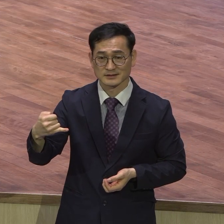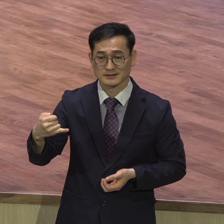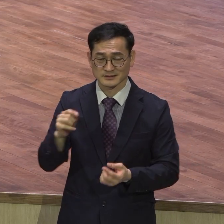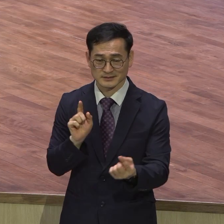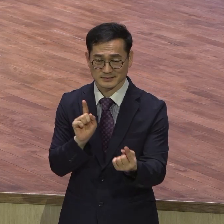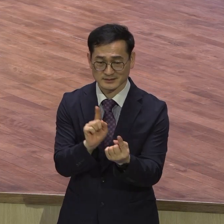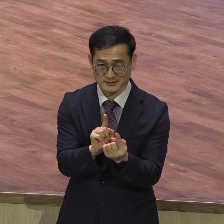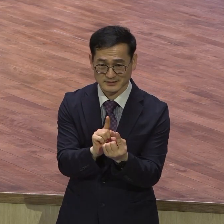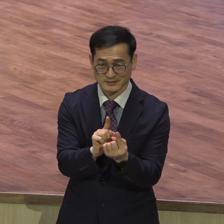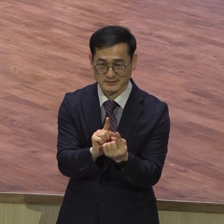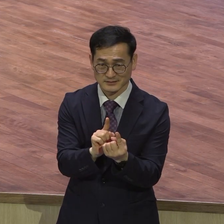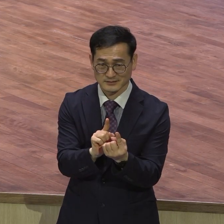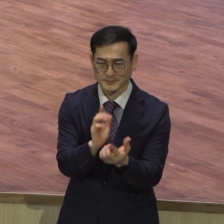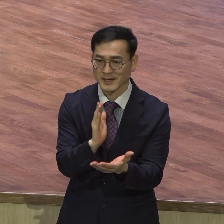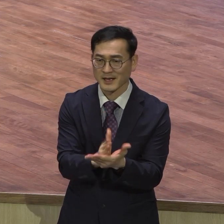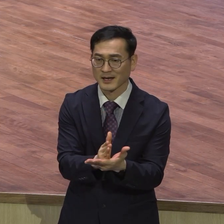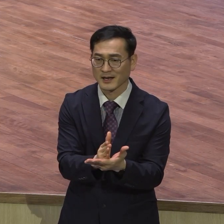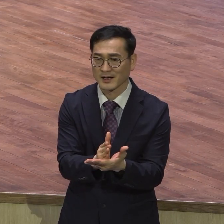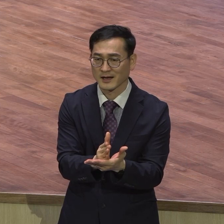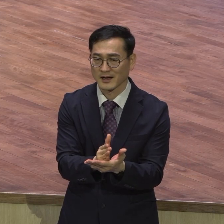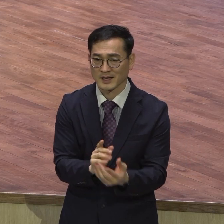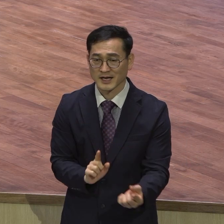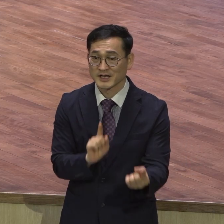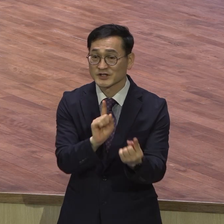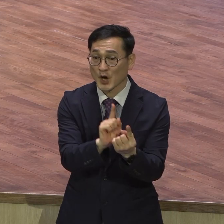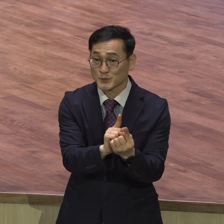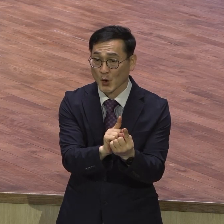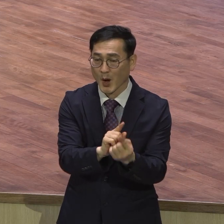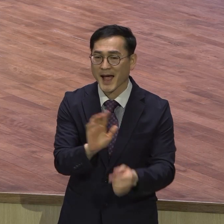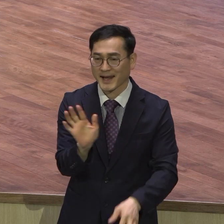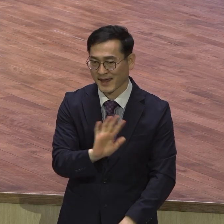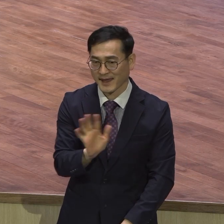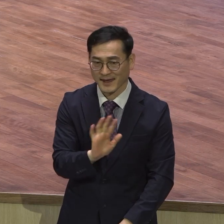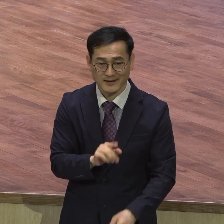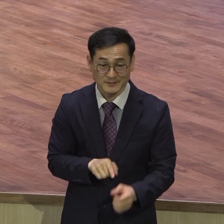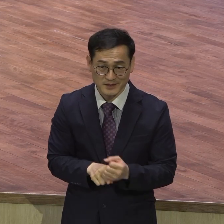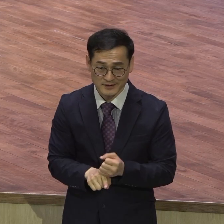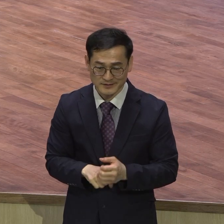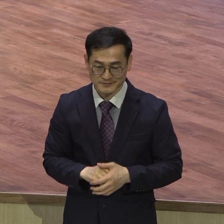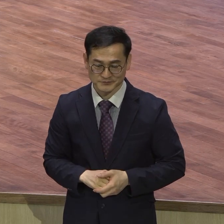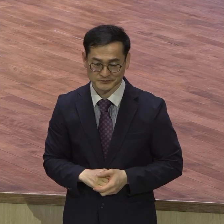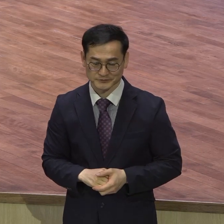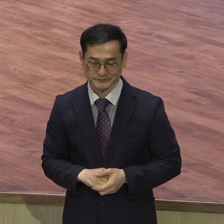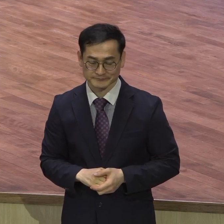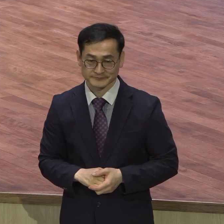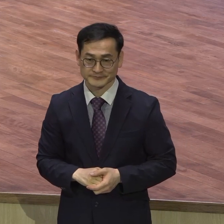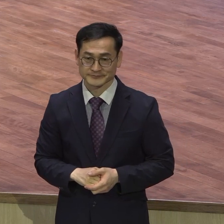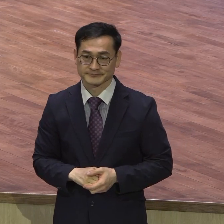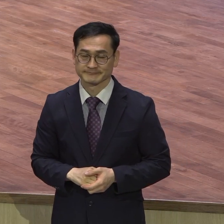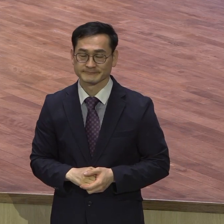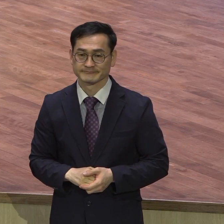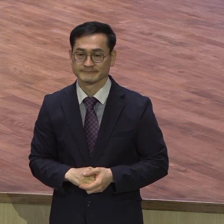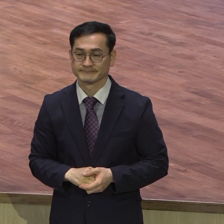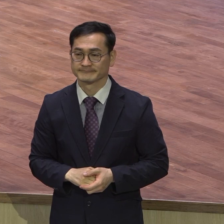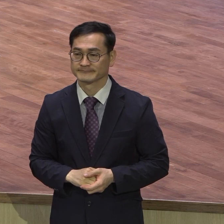그러니까 접촉 접촉 컨택트 접촉을 못하게 하는 거예요.